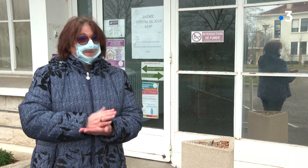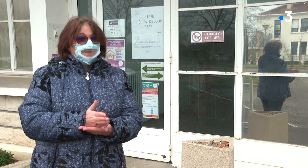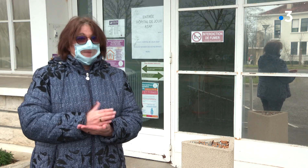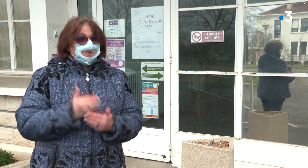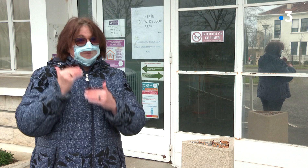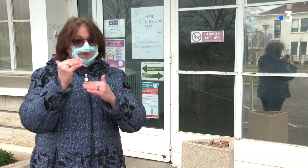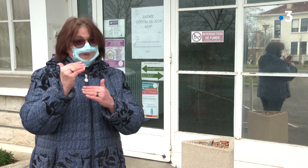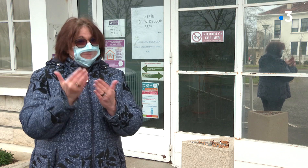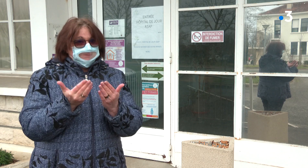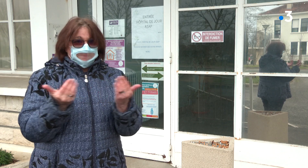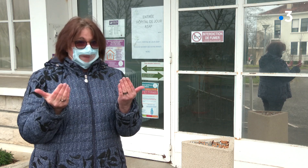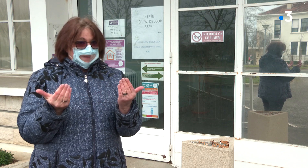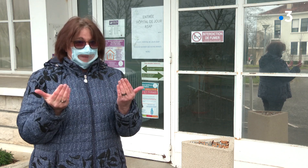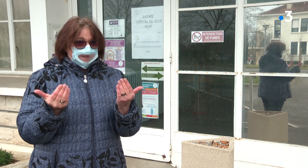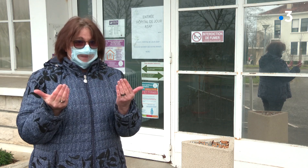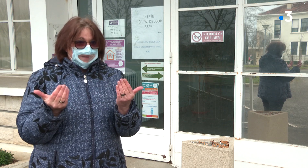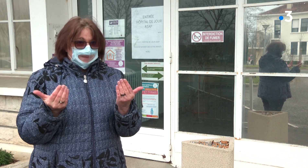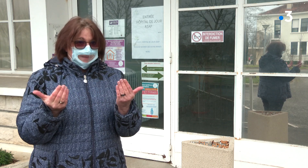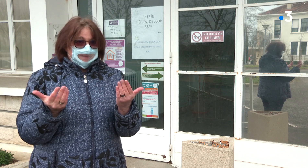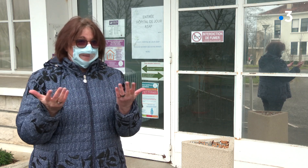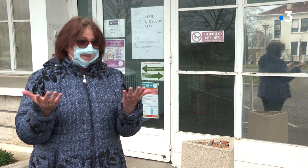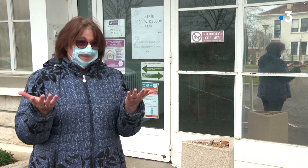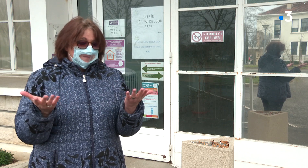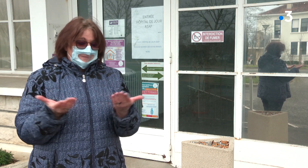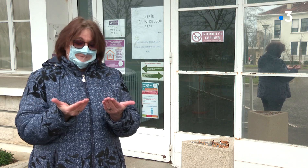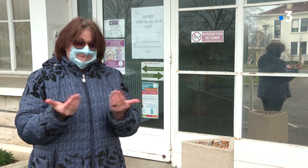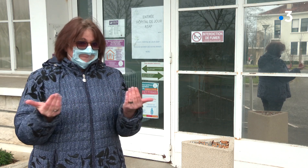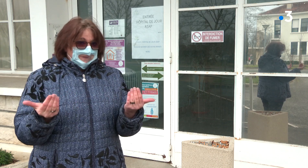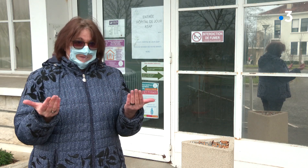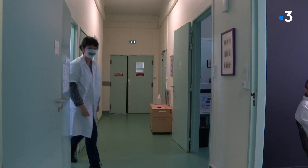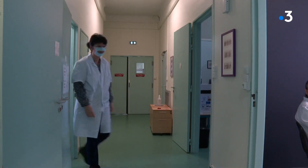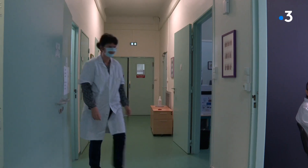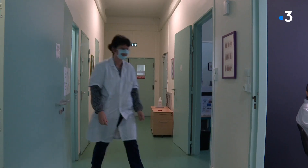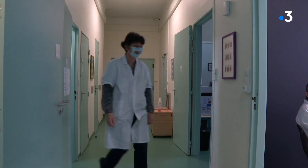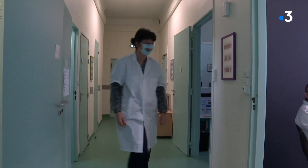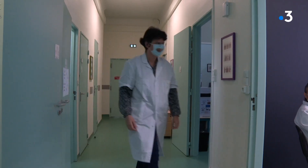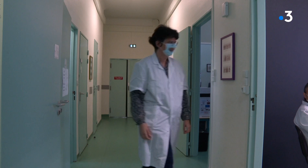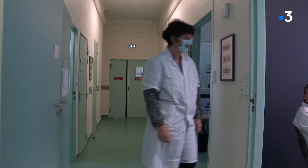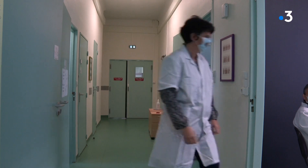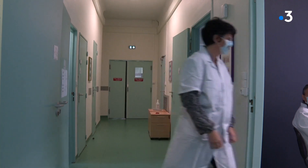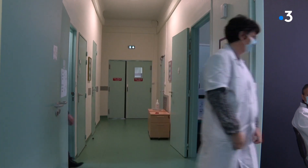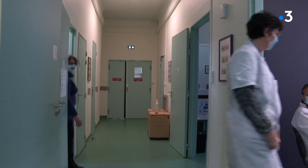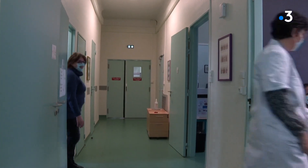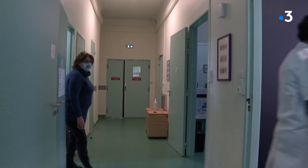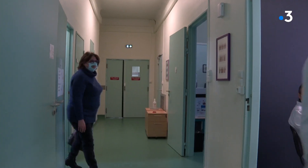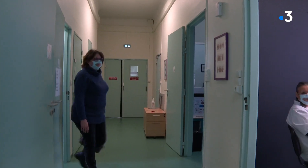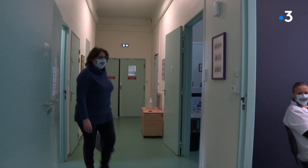professionnel de santé. J'étais toujours dans l'hésitation, j'étais pas en confiance. Le médecin qui la reçoit est une exception